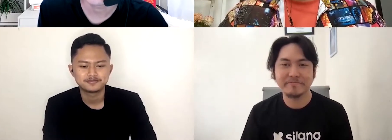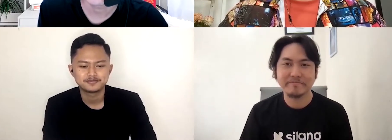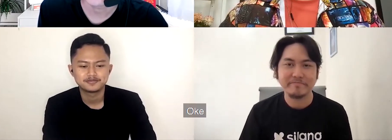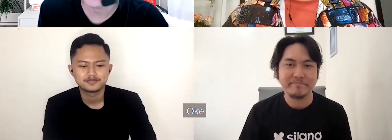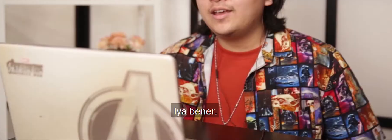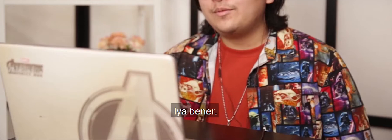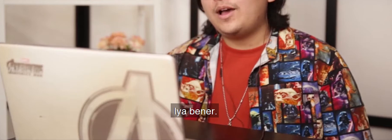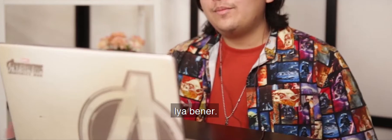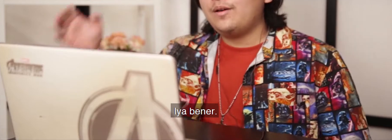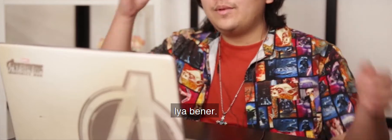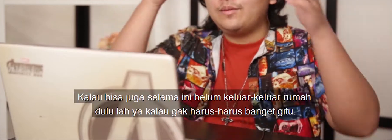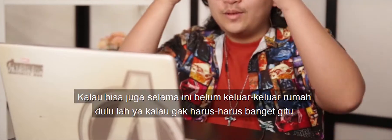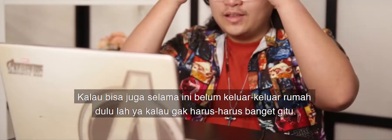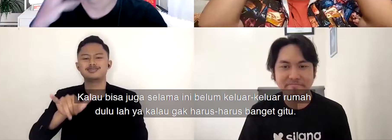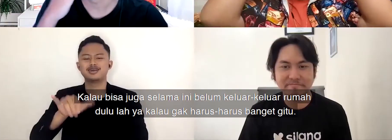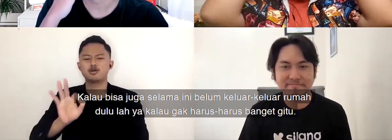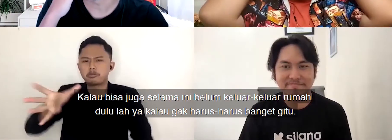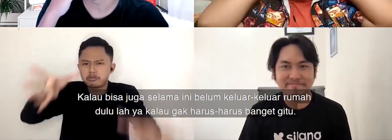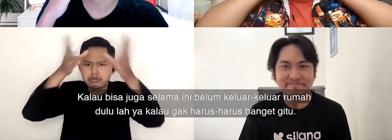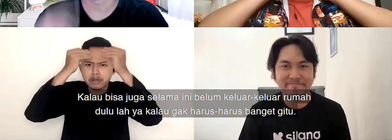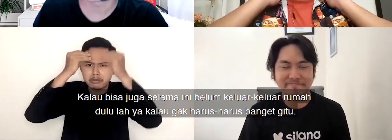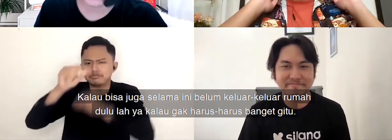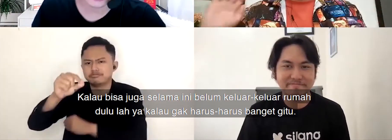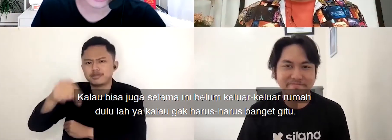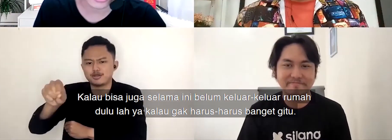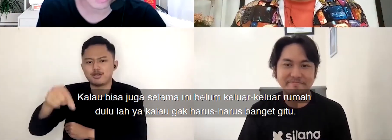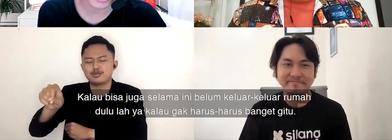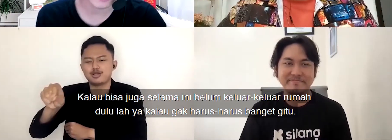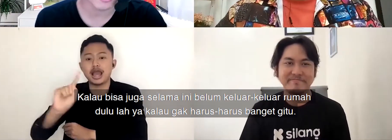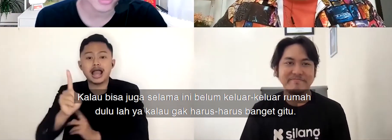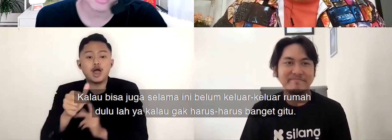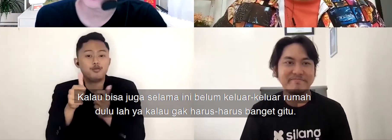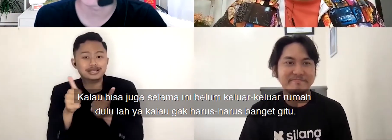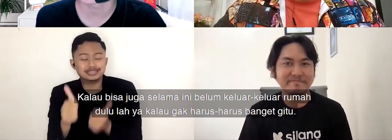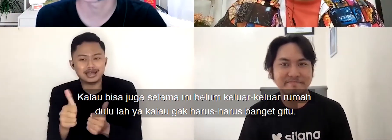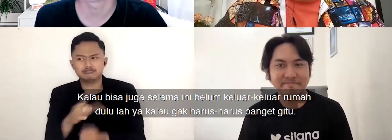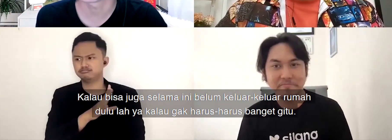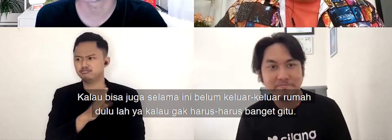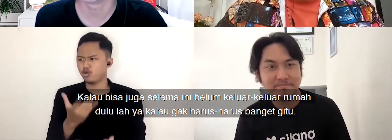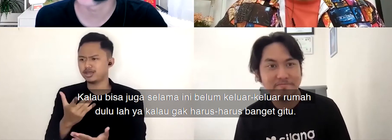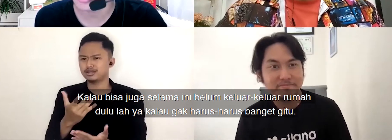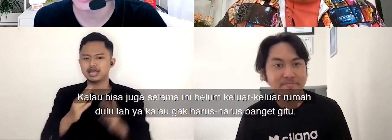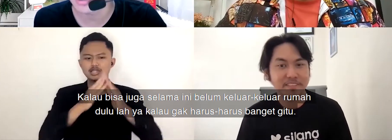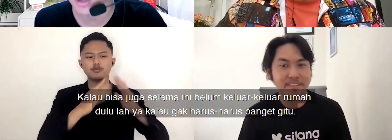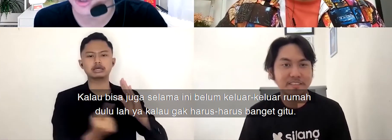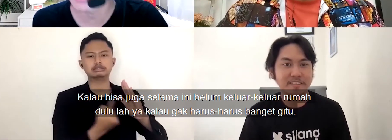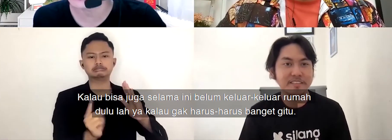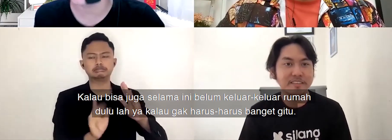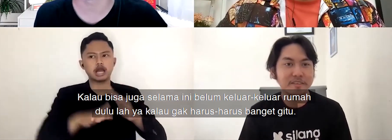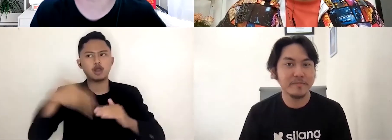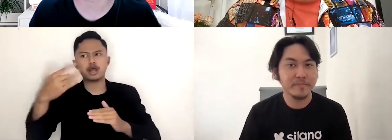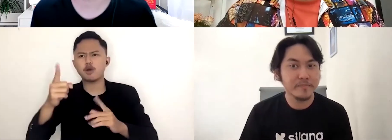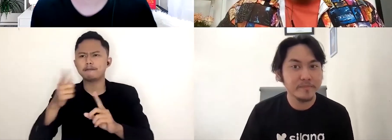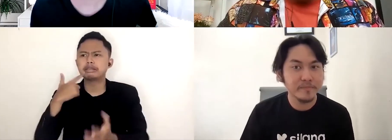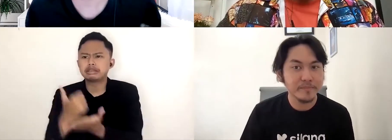Oh iya ya kalau bisa juga selama ini belum belum keluar keluar rumah dulu lah ya kalau nggak harus harus